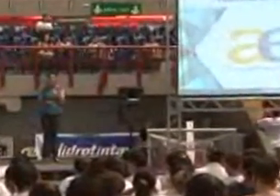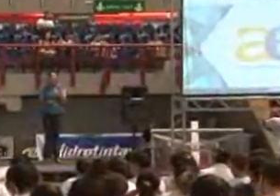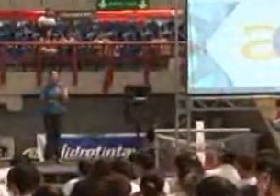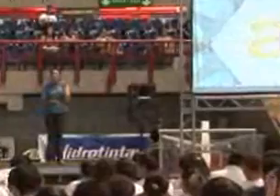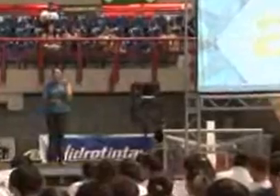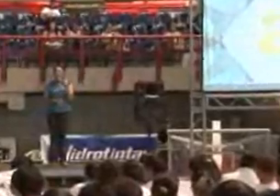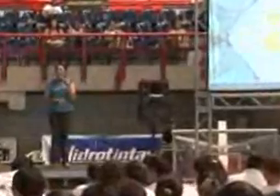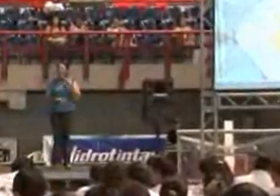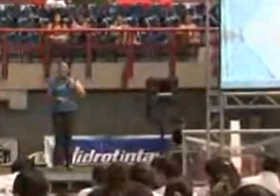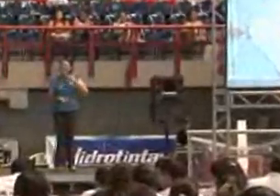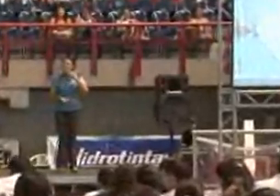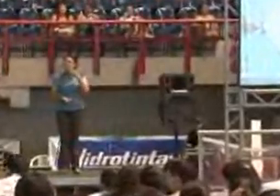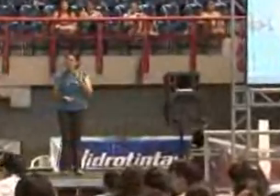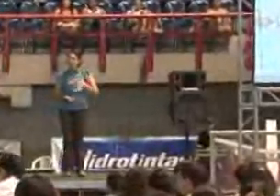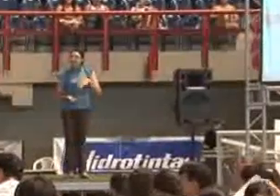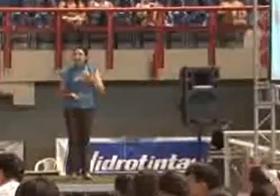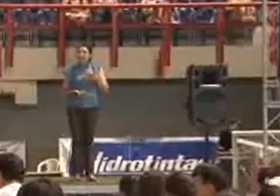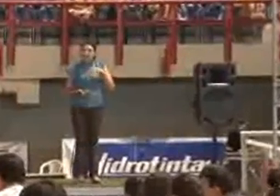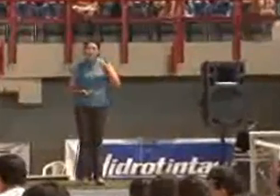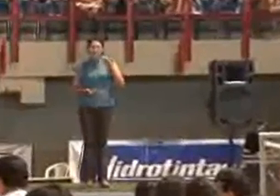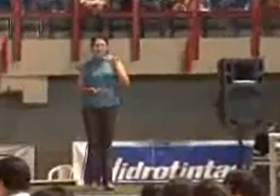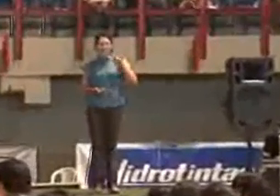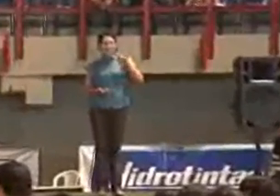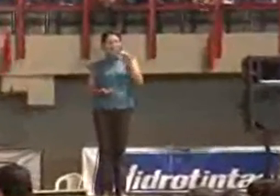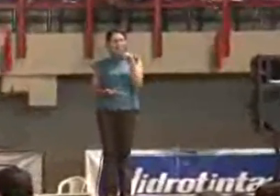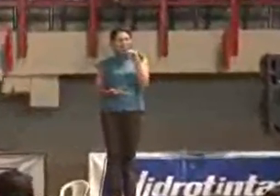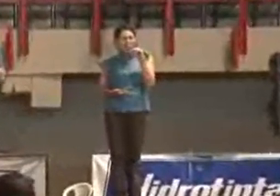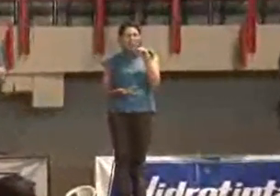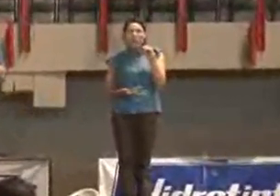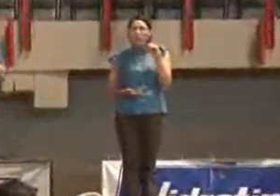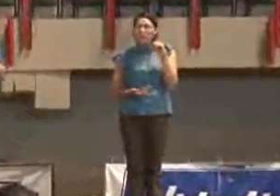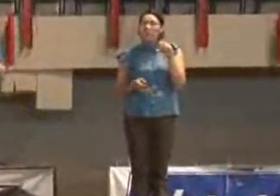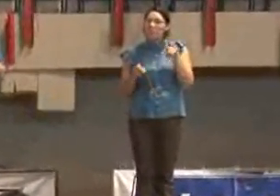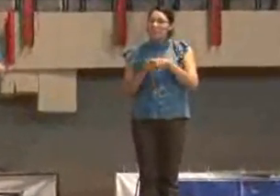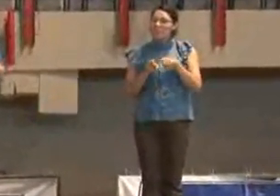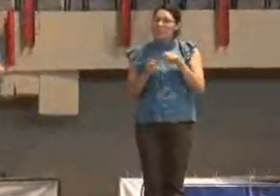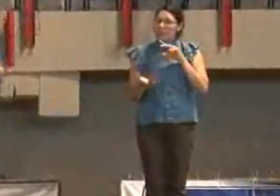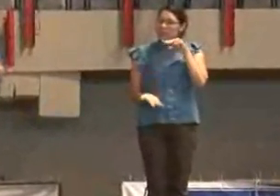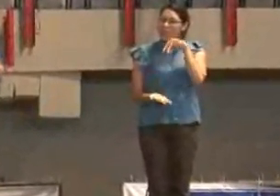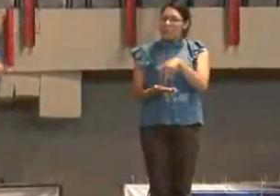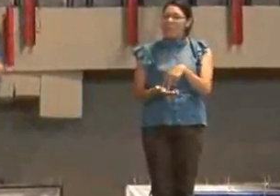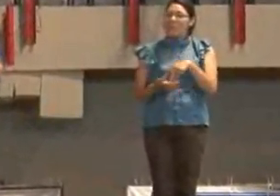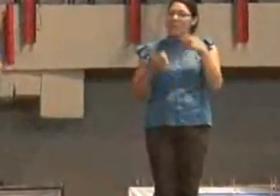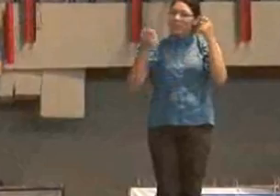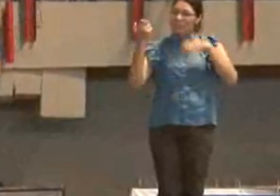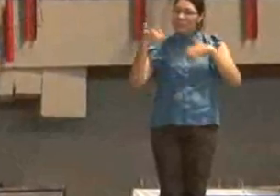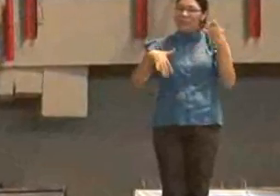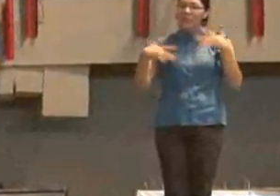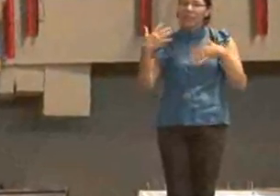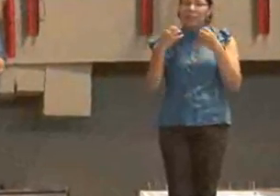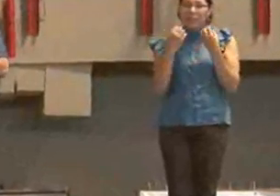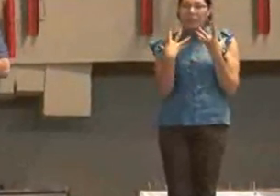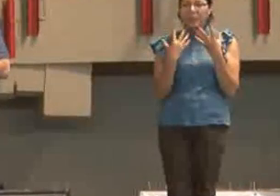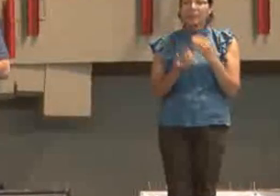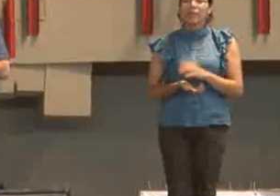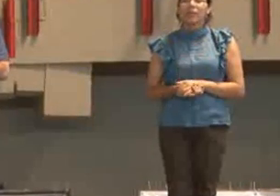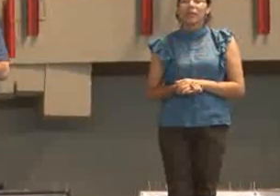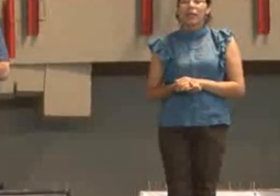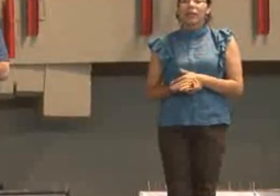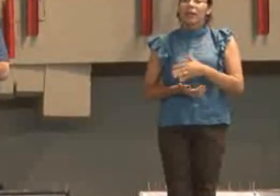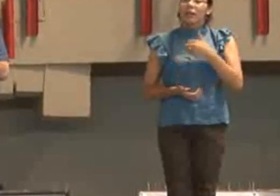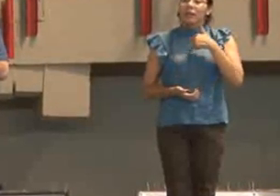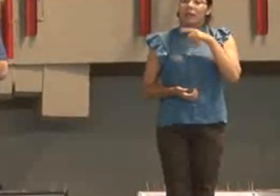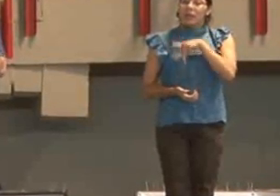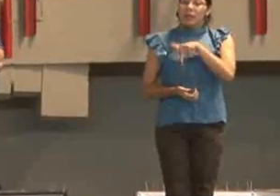grandes autoridades, né, até o Ciro Gomes passou por aqui, para brilhantar aí a aula de hoje. Pessoal, eu sou o